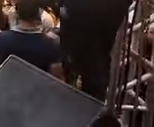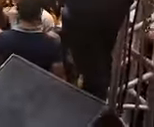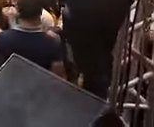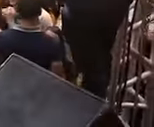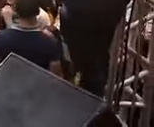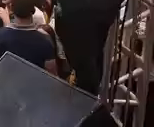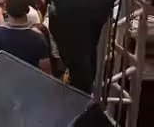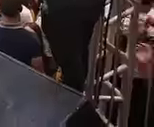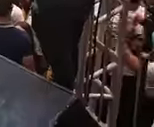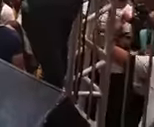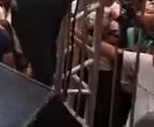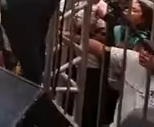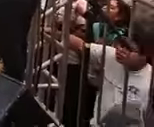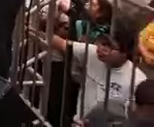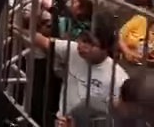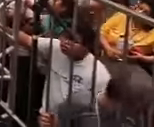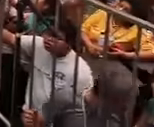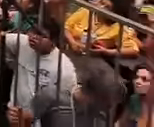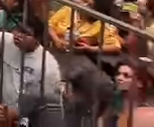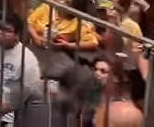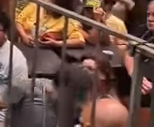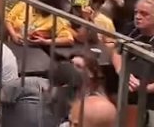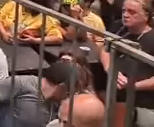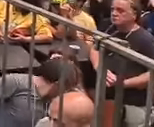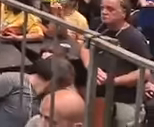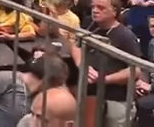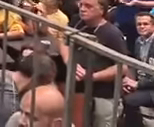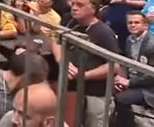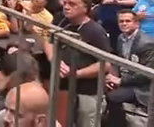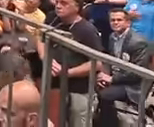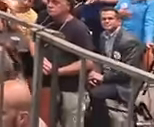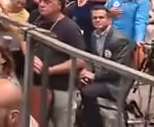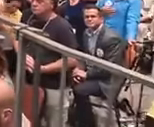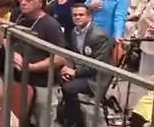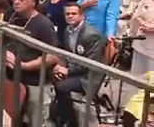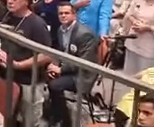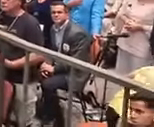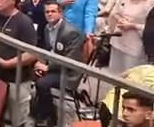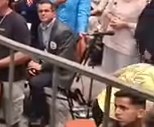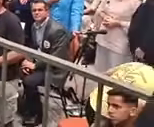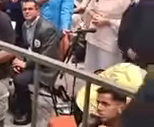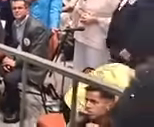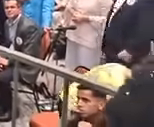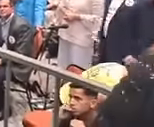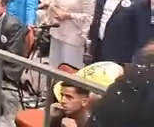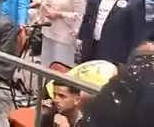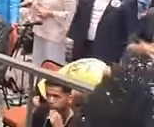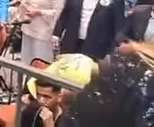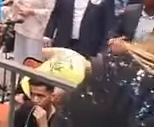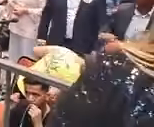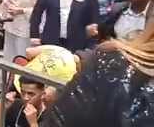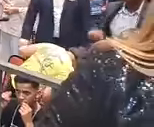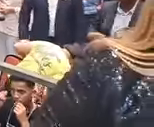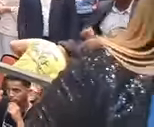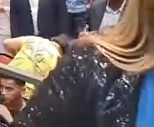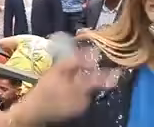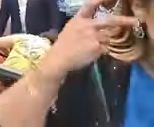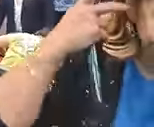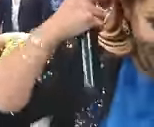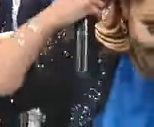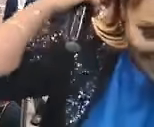Resultado da campanha. Quando votamos isso, zero imposto federal para gasolina,